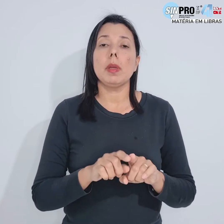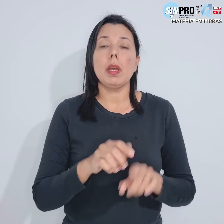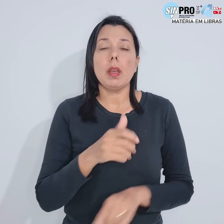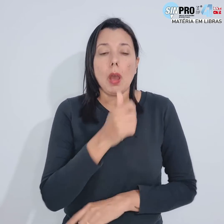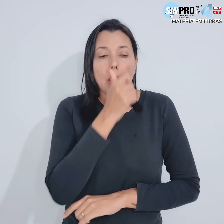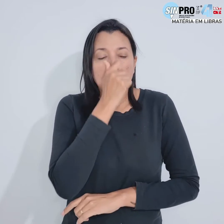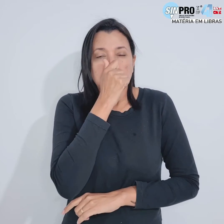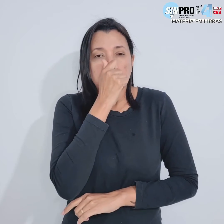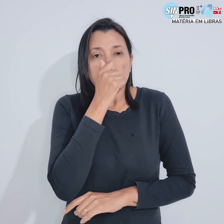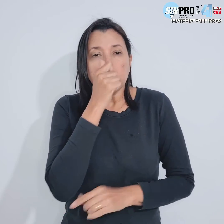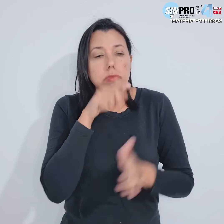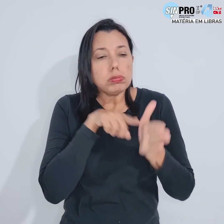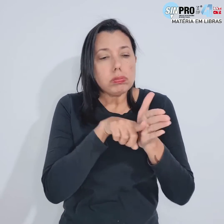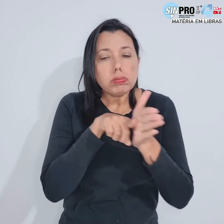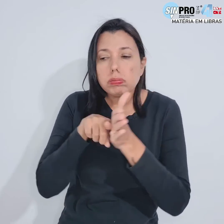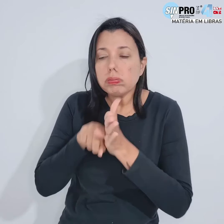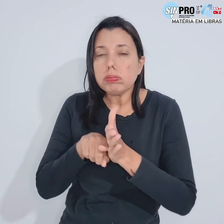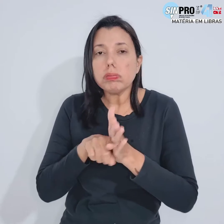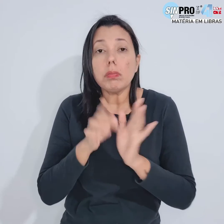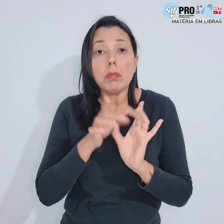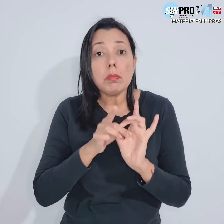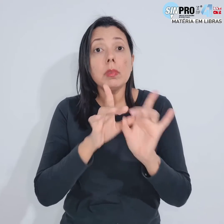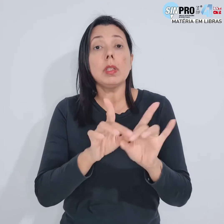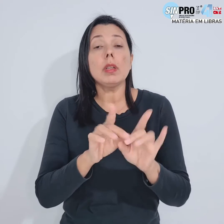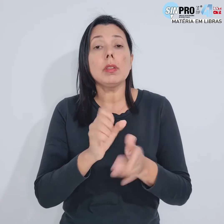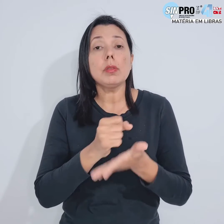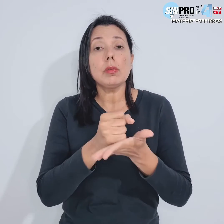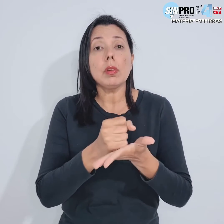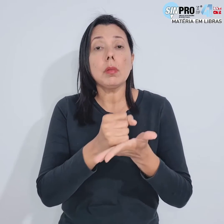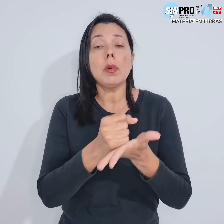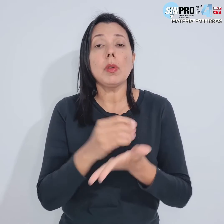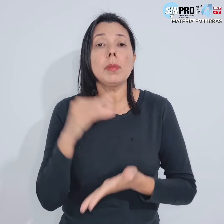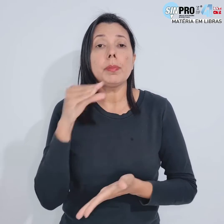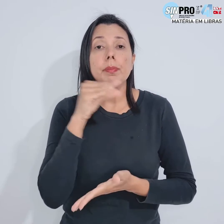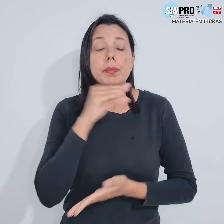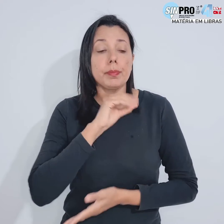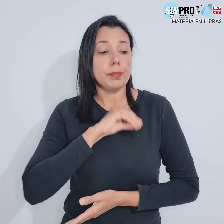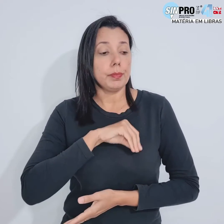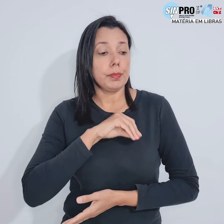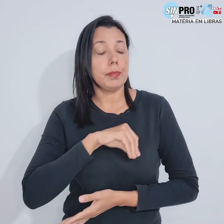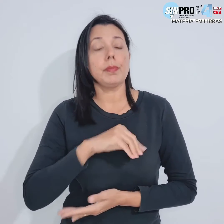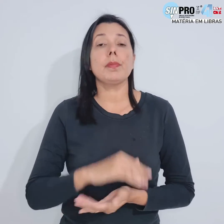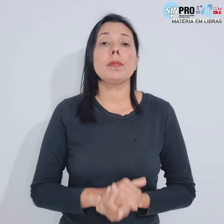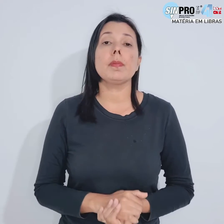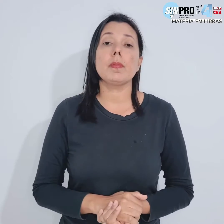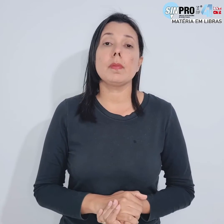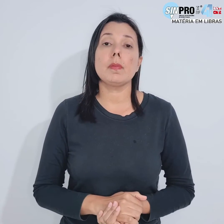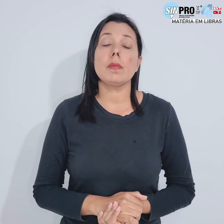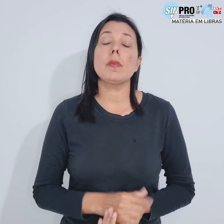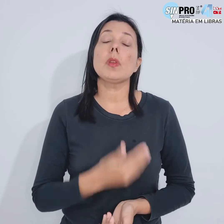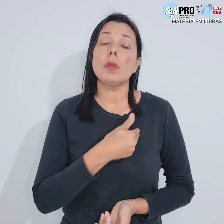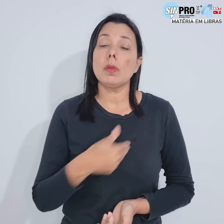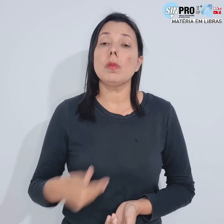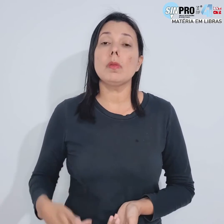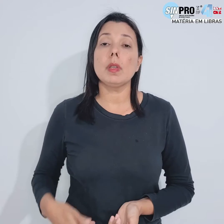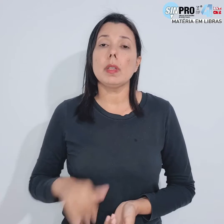arroxo fiscal com a disponibilidade do auxílio emergencial. O governo